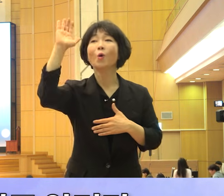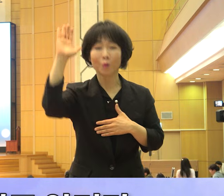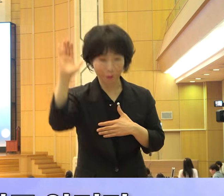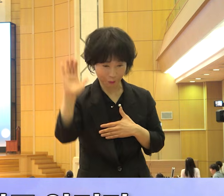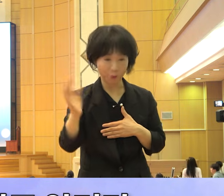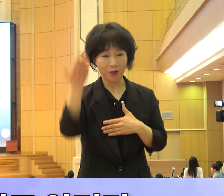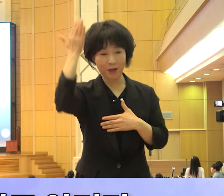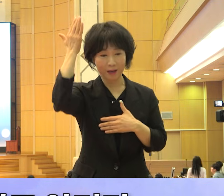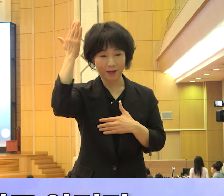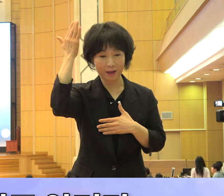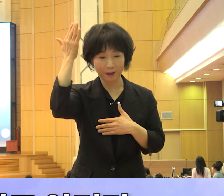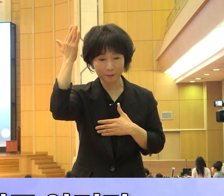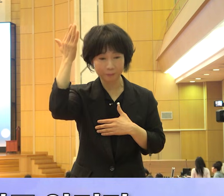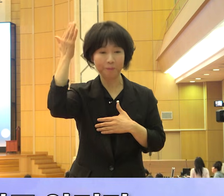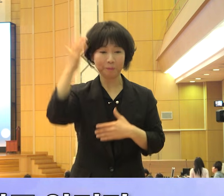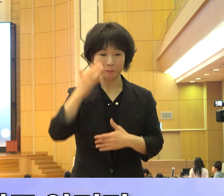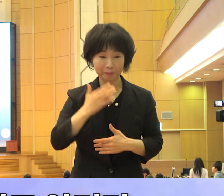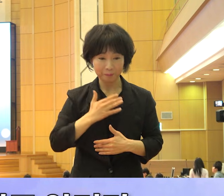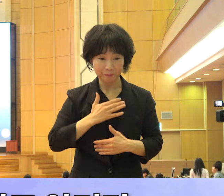되겠네.